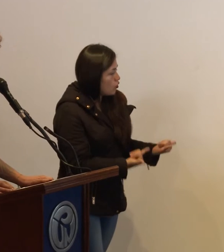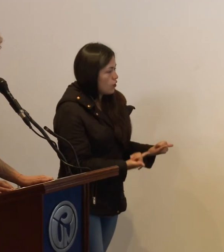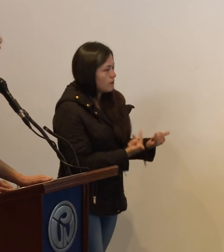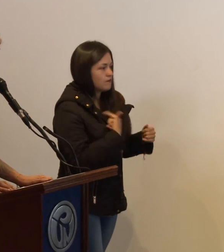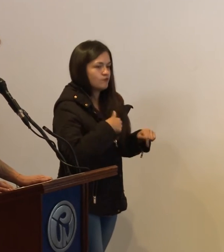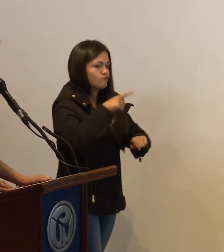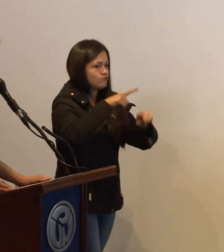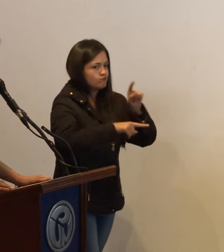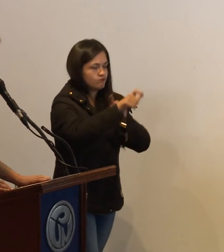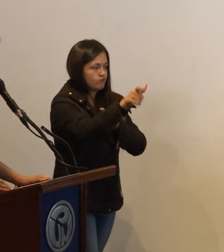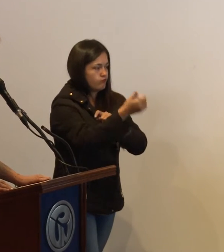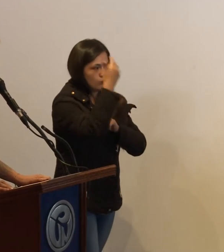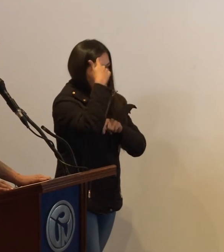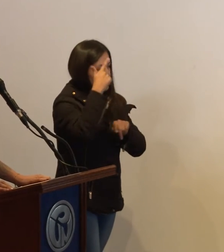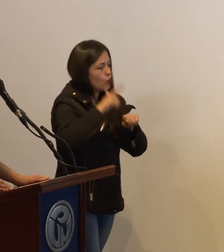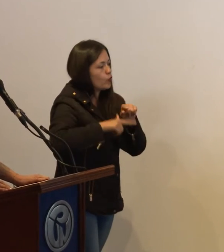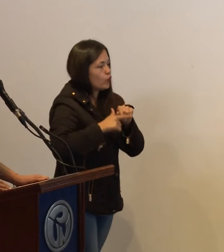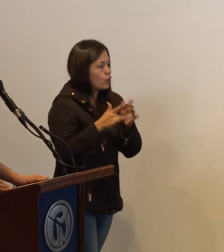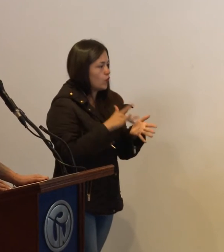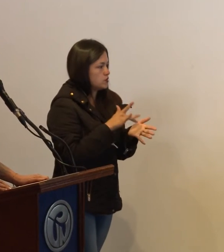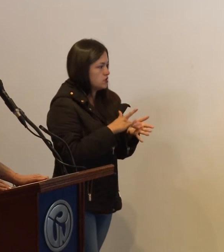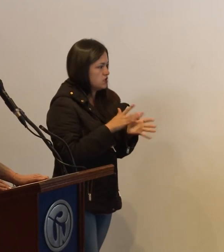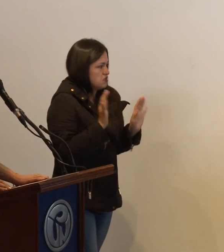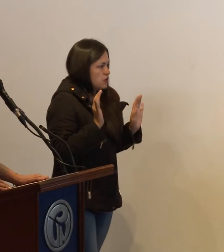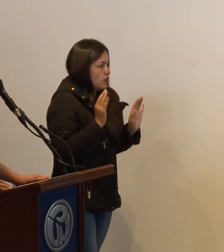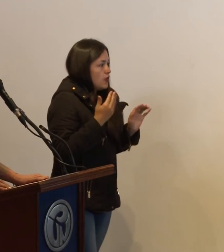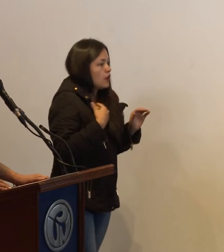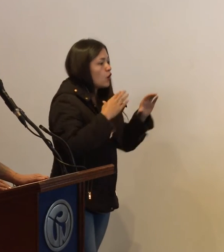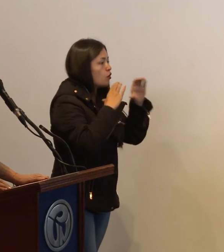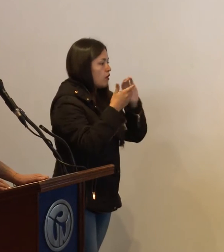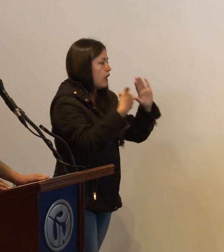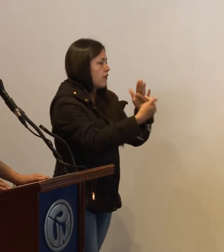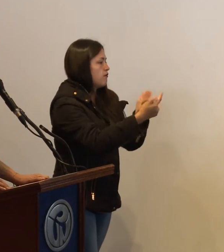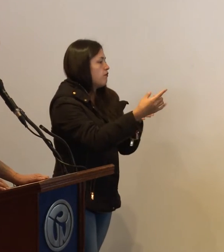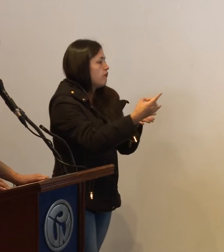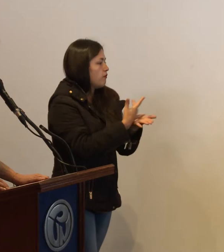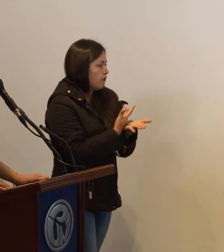pudo acudir por diferentes razones, nos envía un comunicado